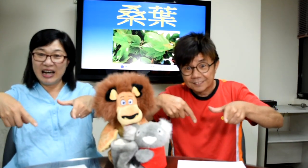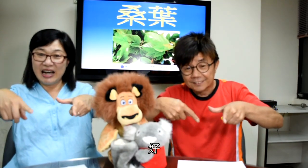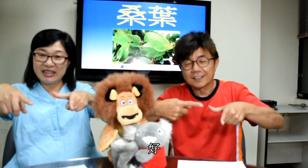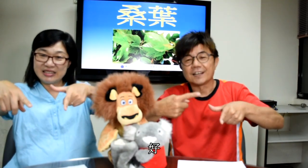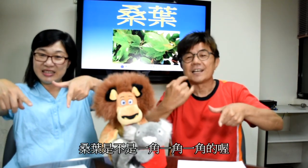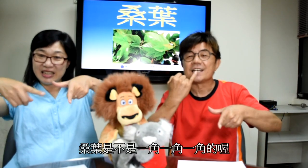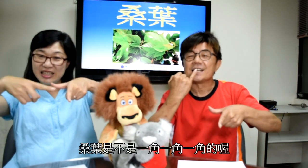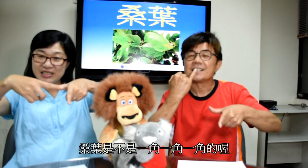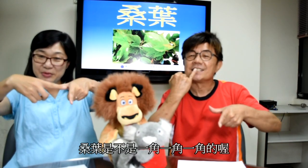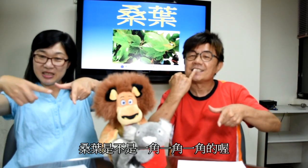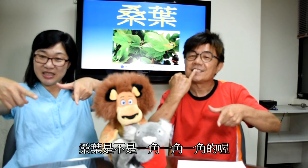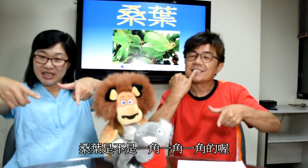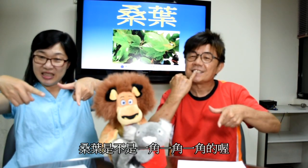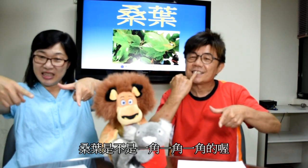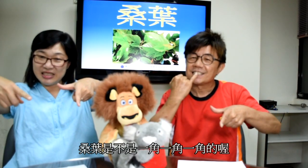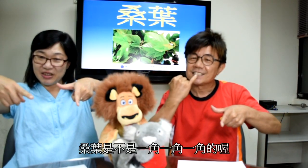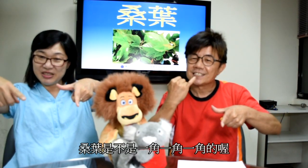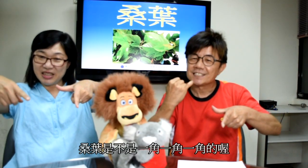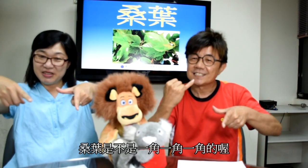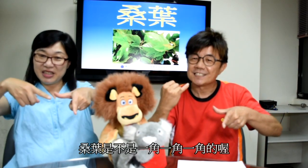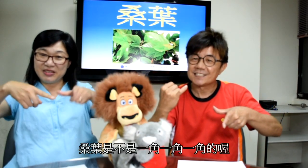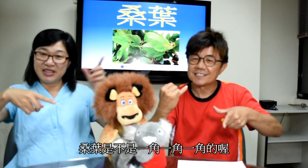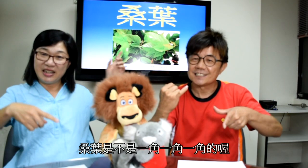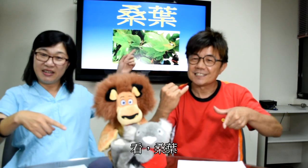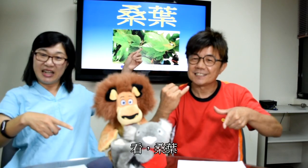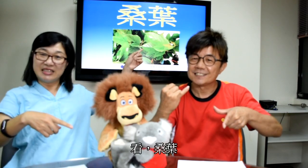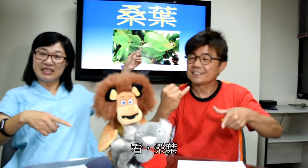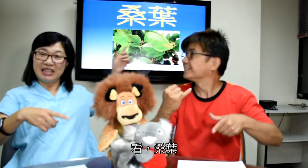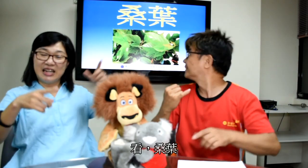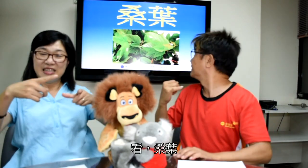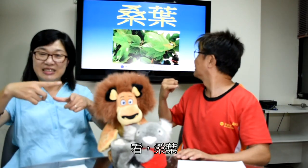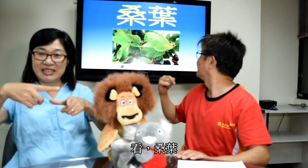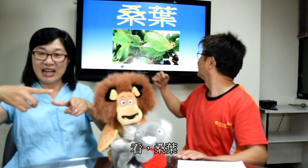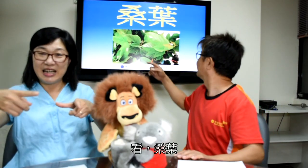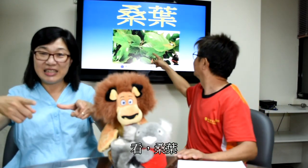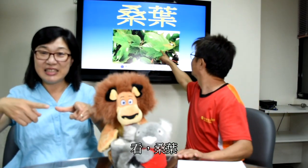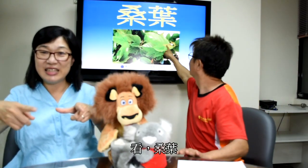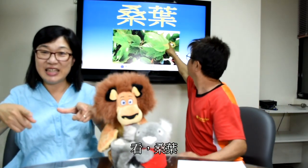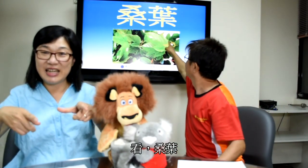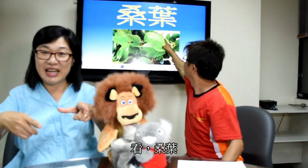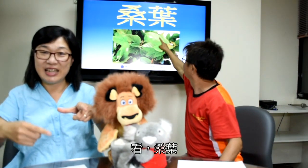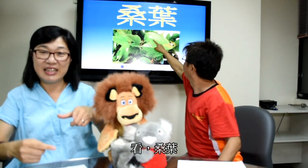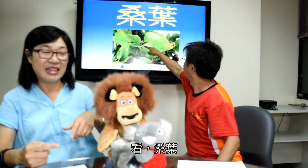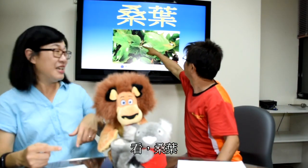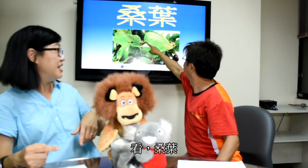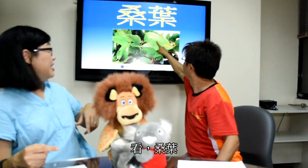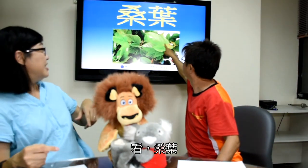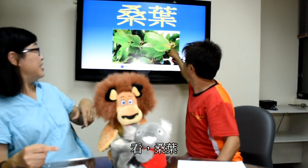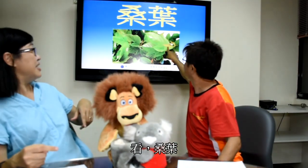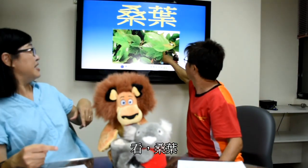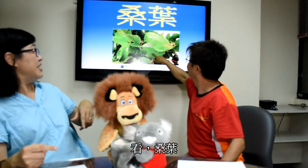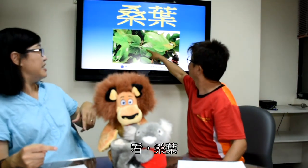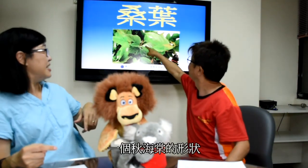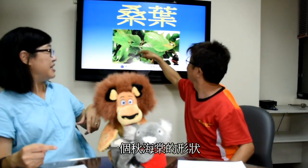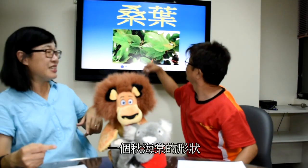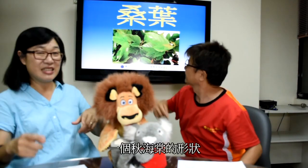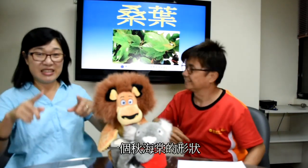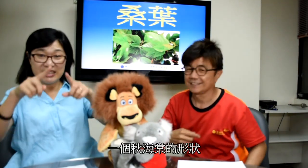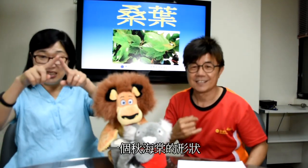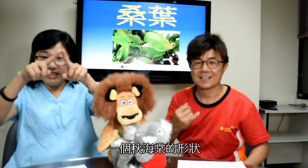好，桑叶是不是？一角一角一角的哦，看桑叶，一个